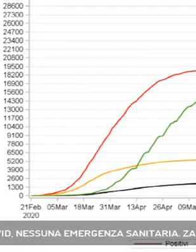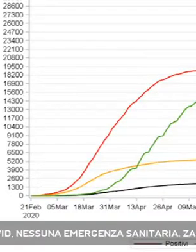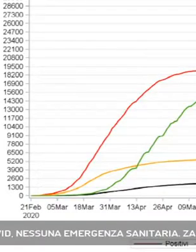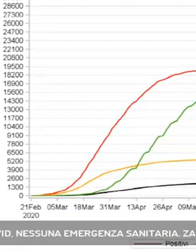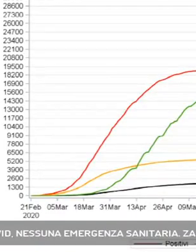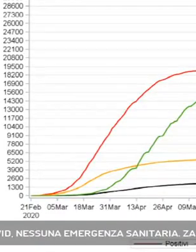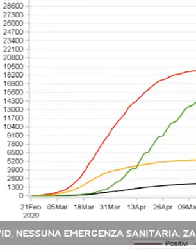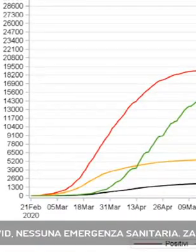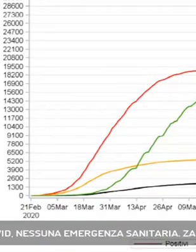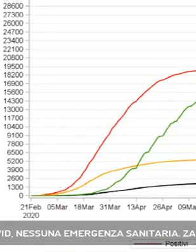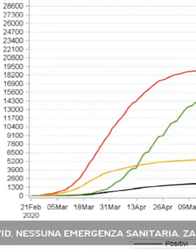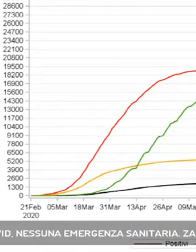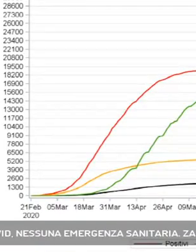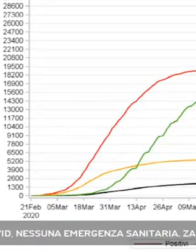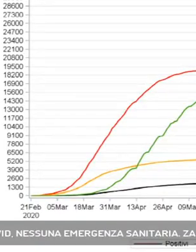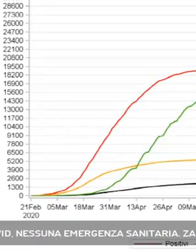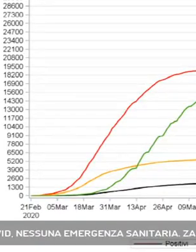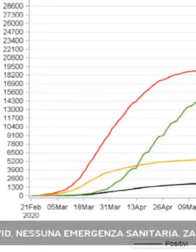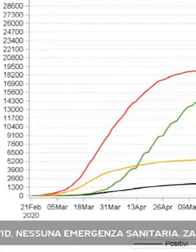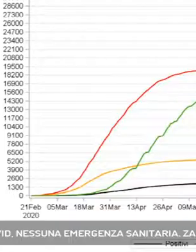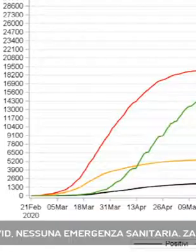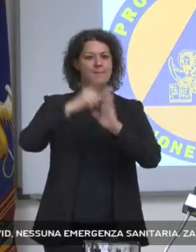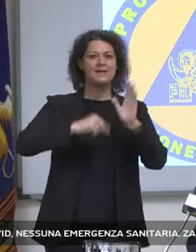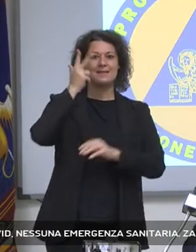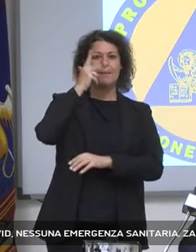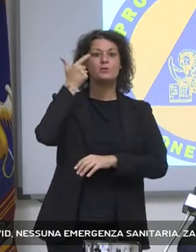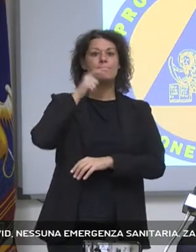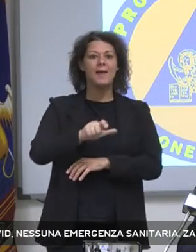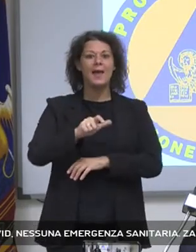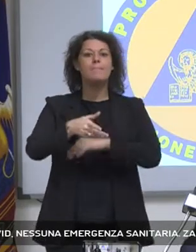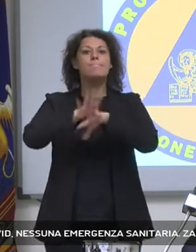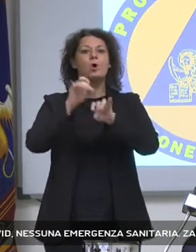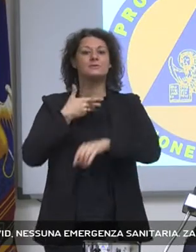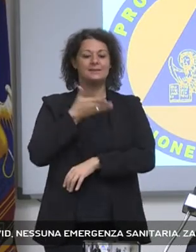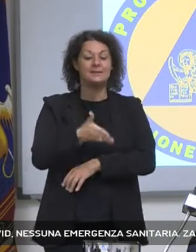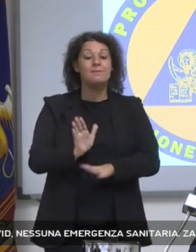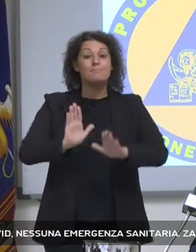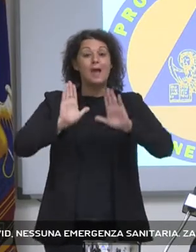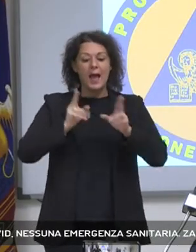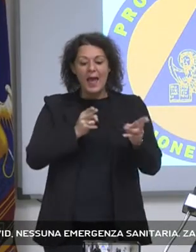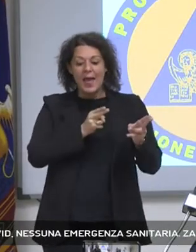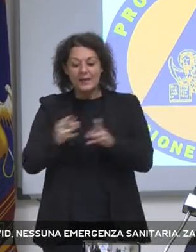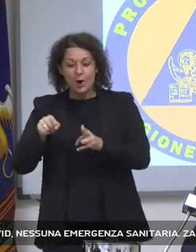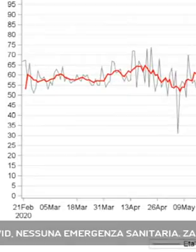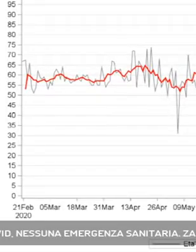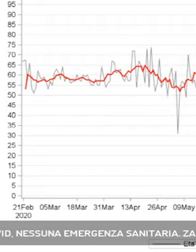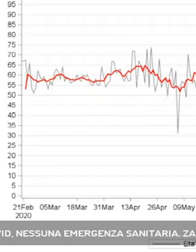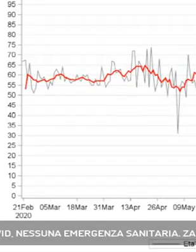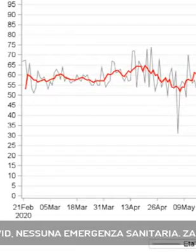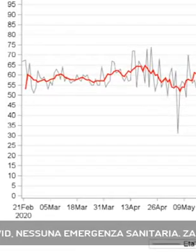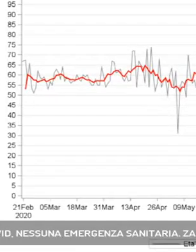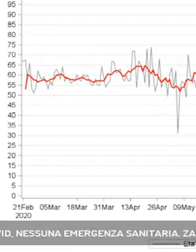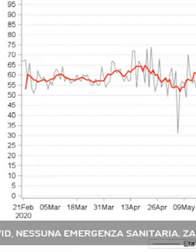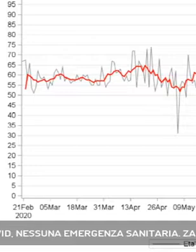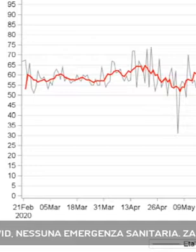invece un positivo su 3 veniva ricoverato in terapia intensiva. Non abbiamo i ricoveri e il carico in ospedale che avevamo a marzo. Cambia